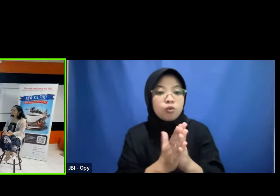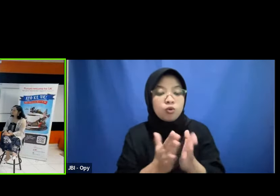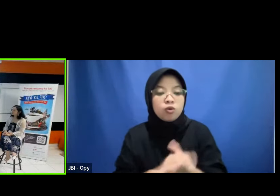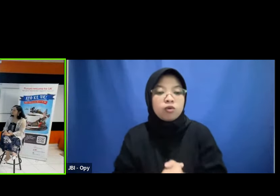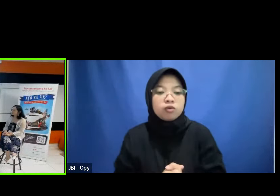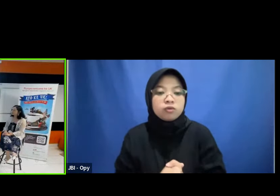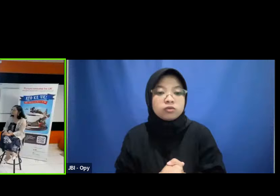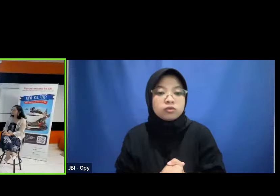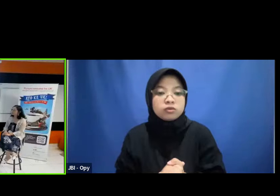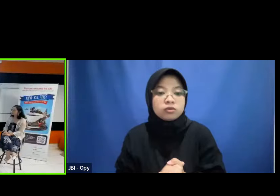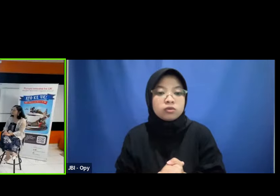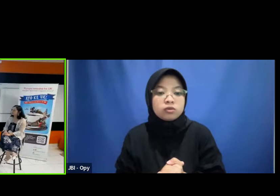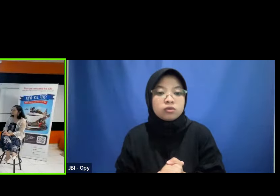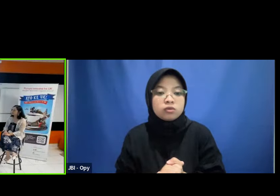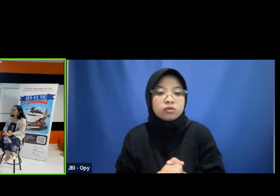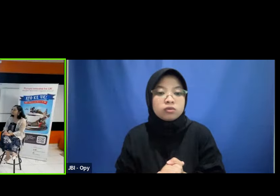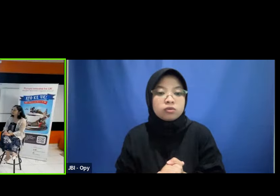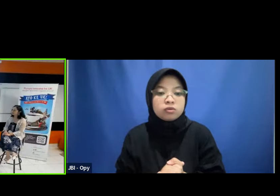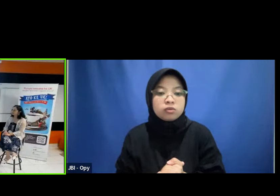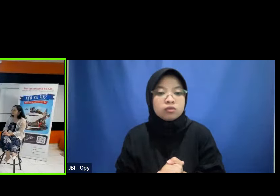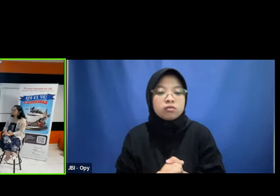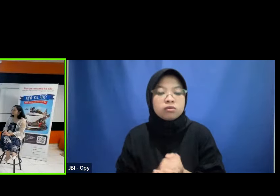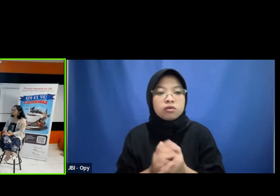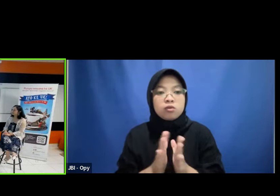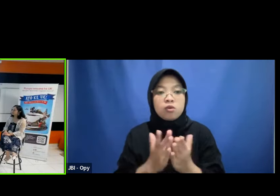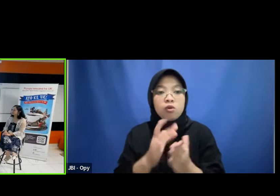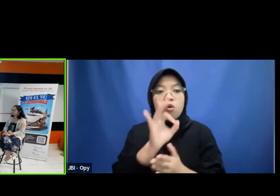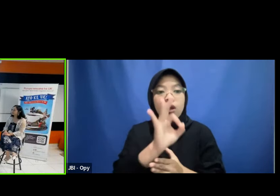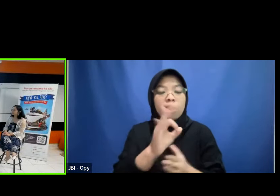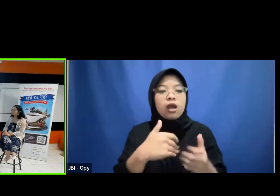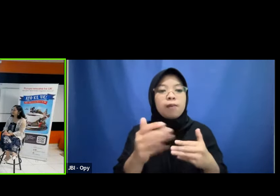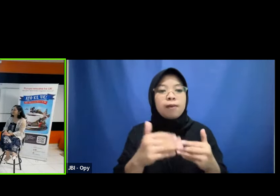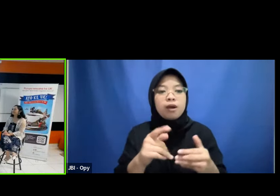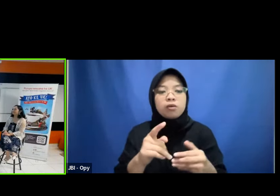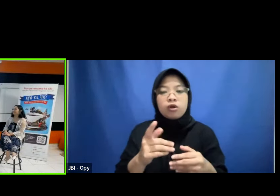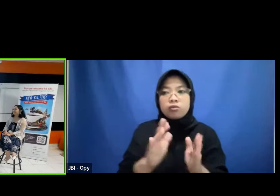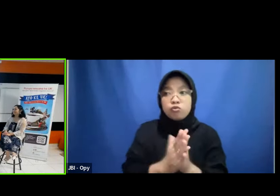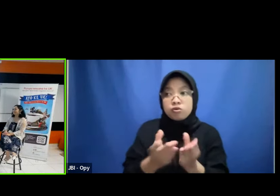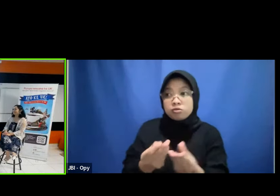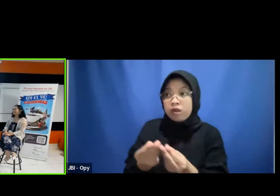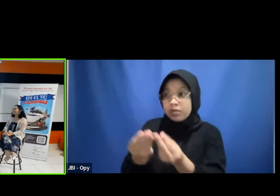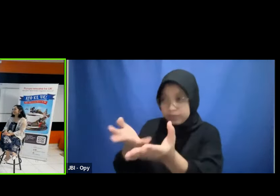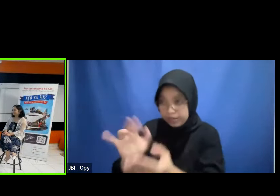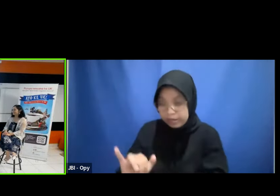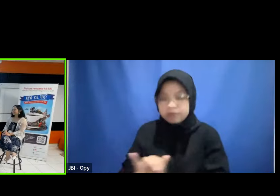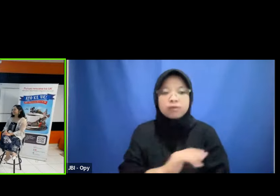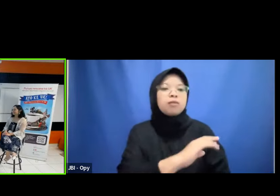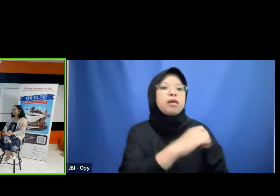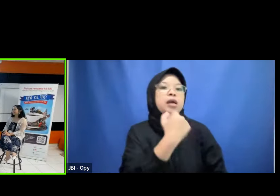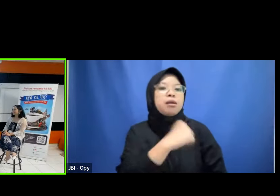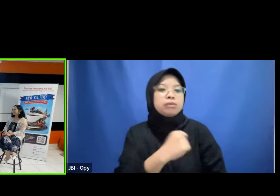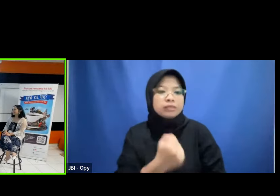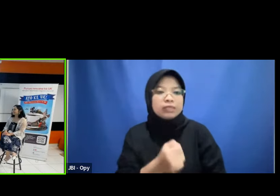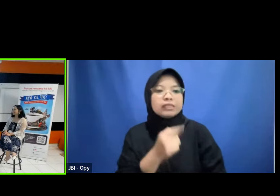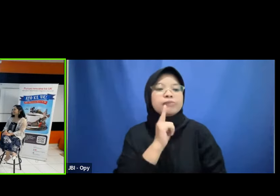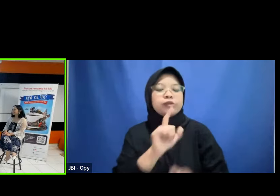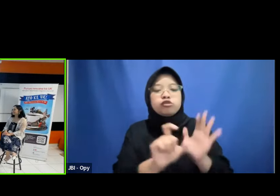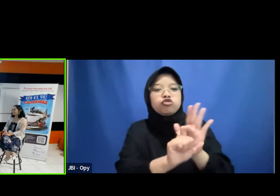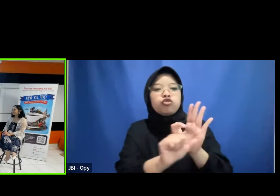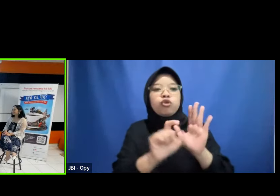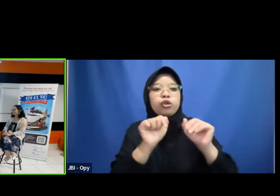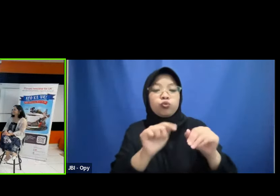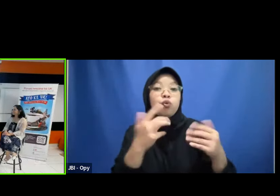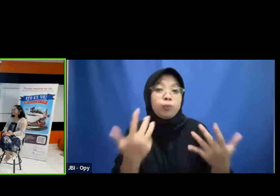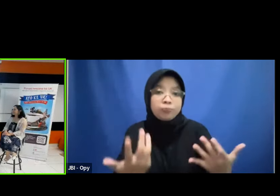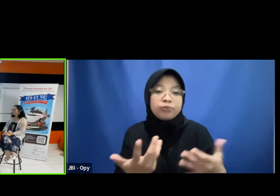beberapa buku ya kayak cuman kayak gitu doang sih It's ok tapi bukan yang kayak saya mau ngasih ya gitu kalau gitu kan enggak bisa kan enggak boleh itu